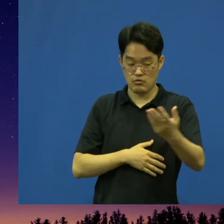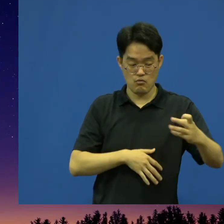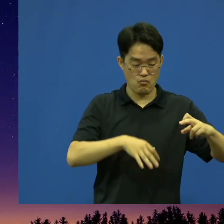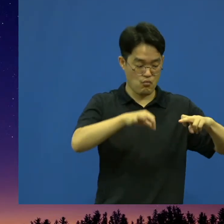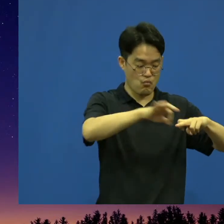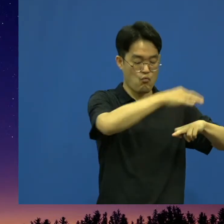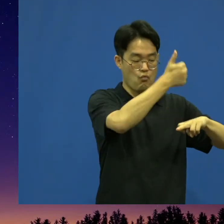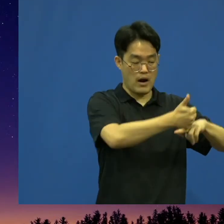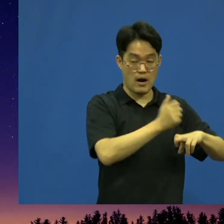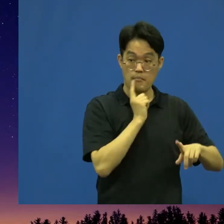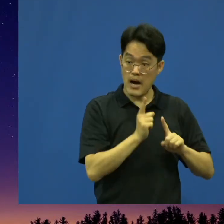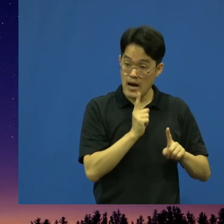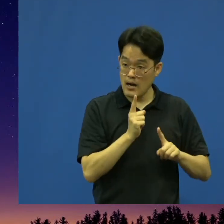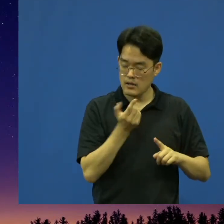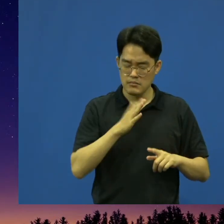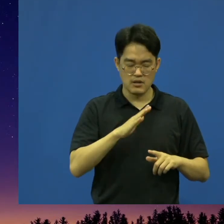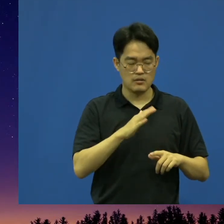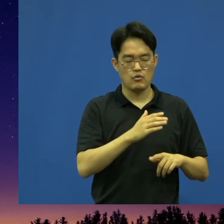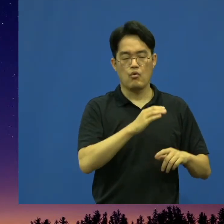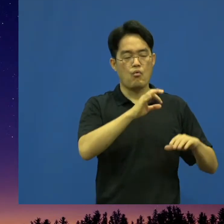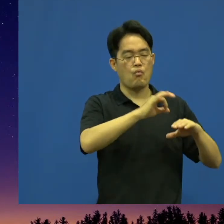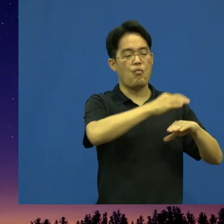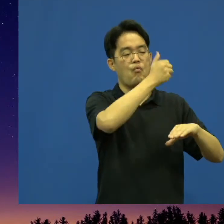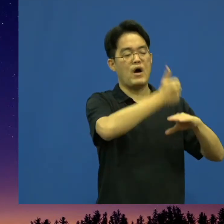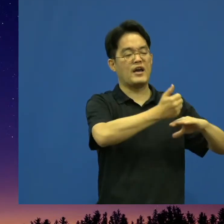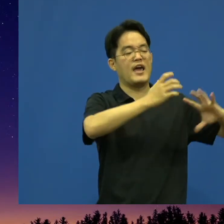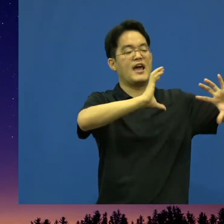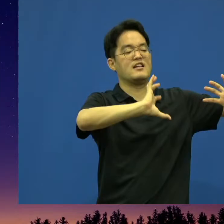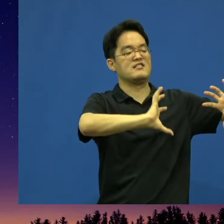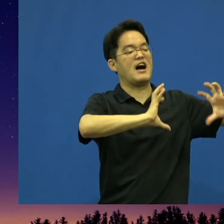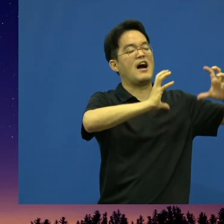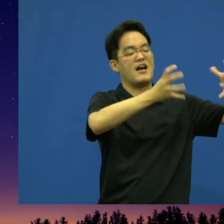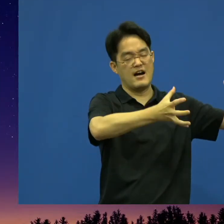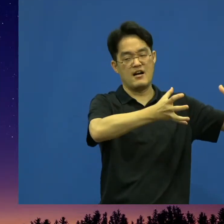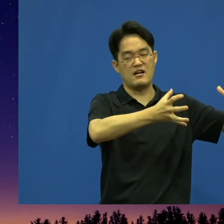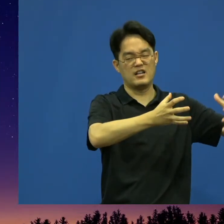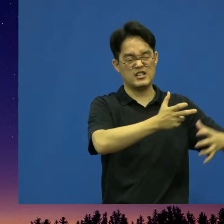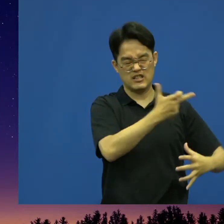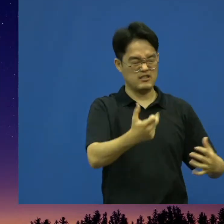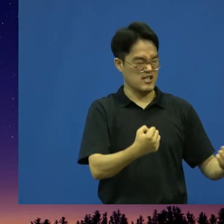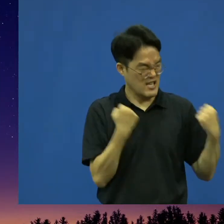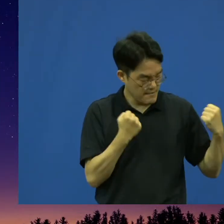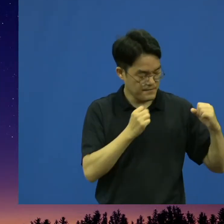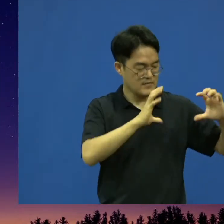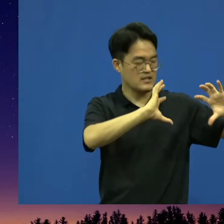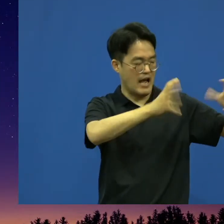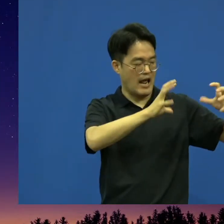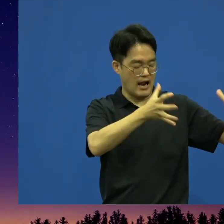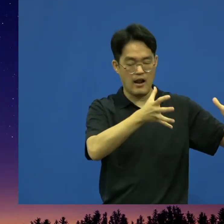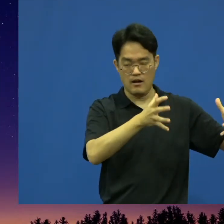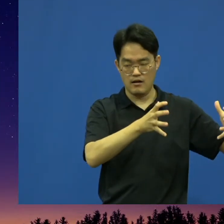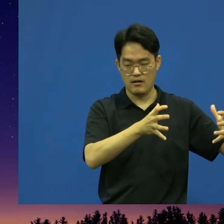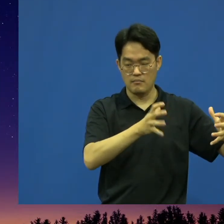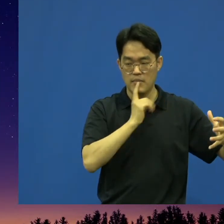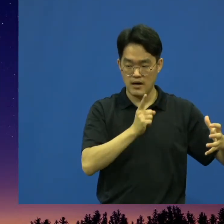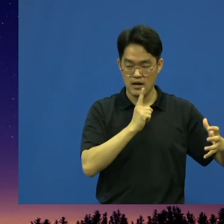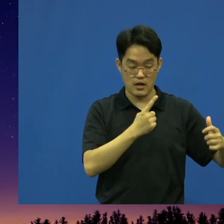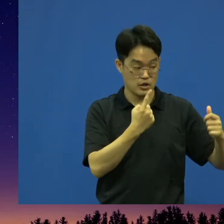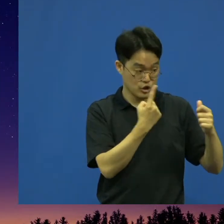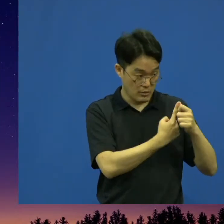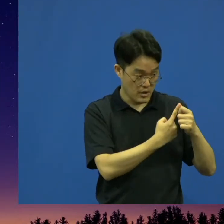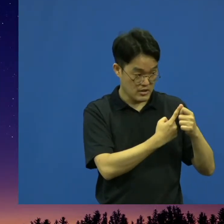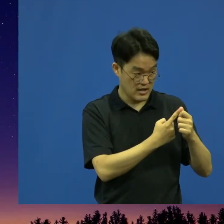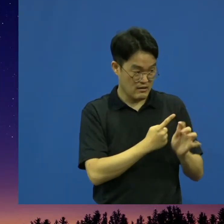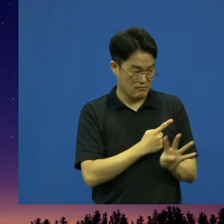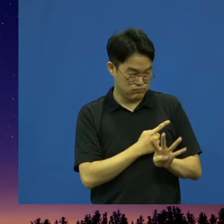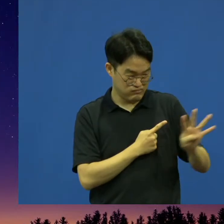있지만 제국 혹은 나라라고도 번역할 수 있어요. 첫 번째 환상은